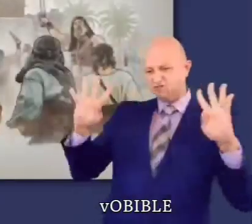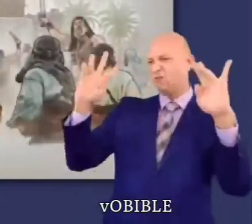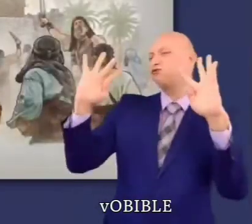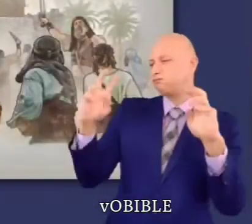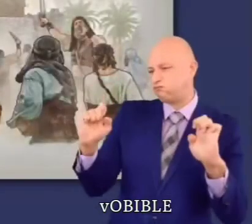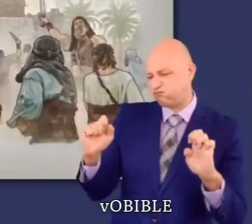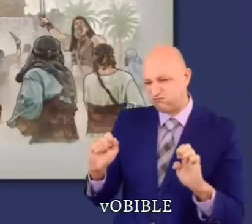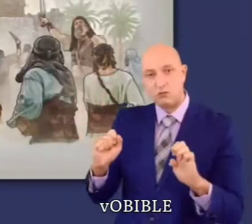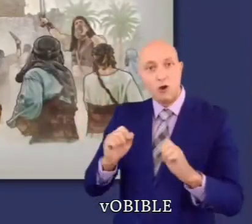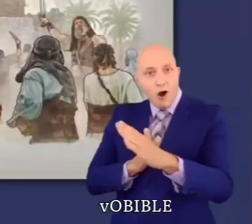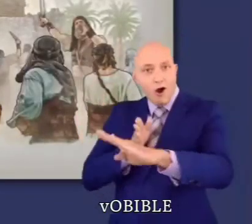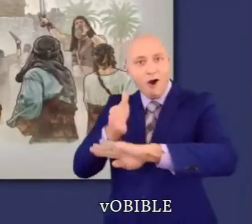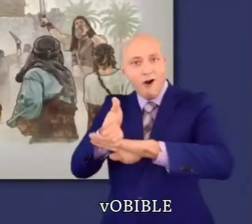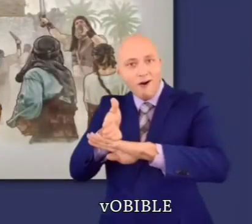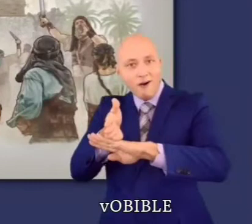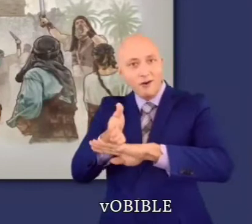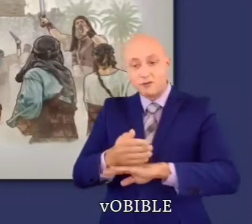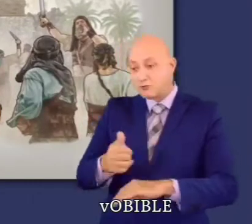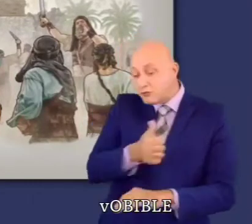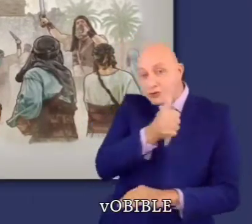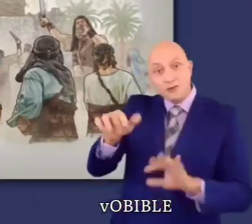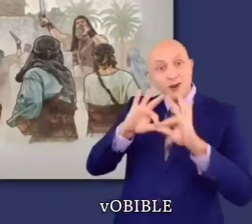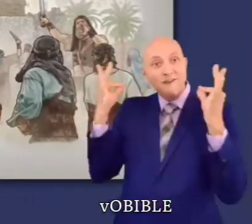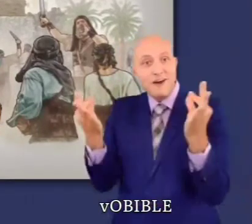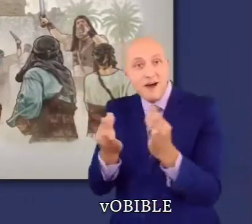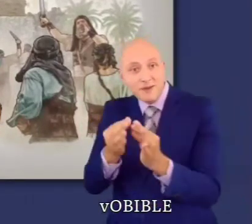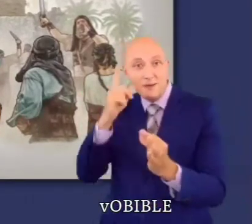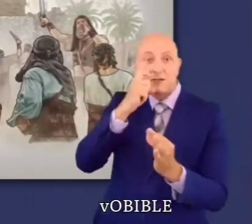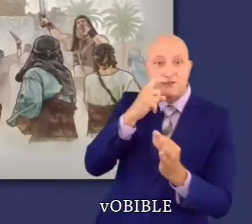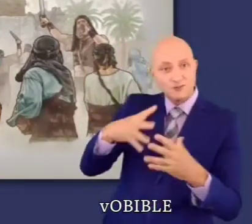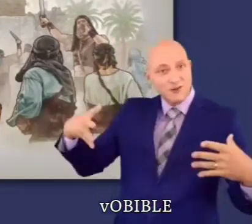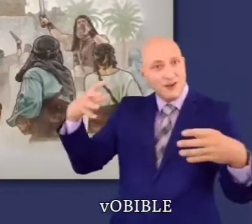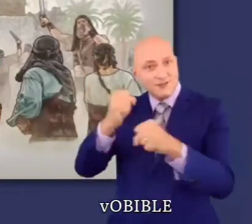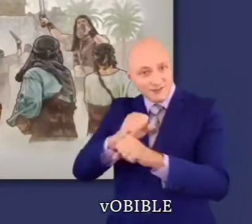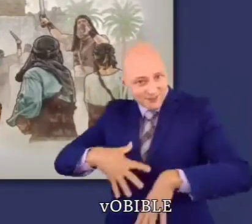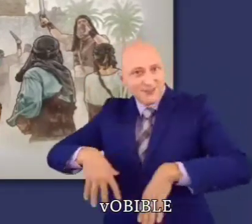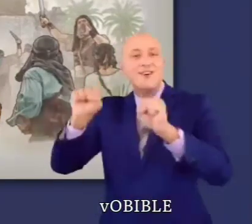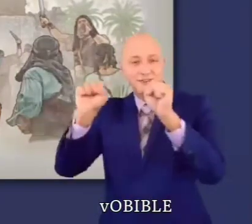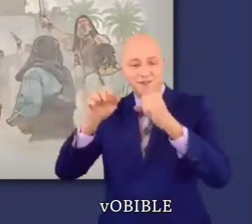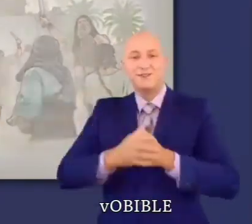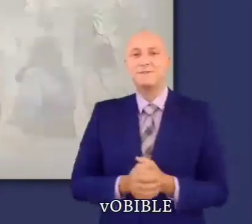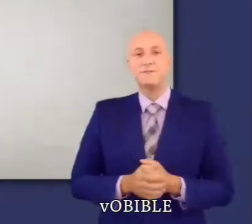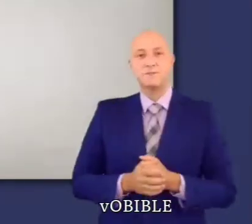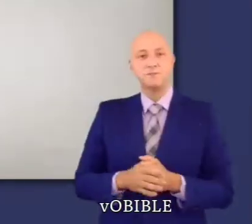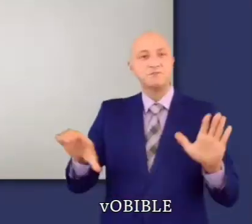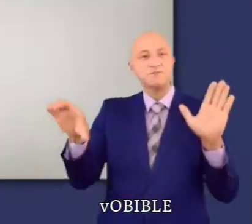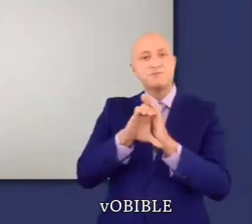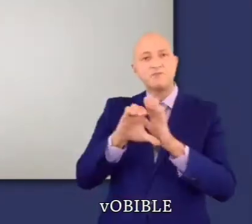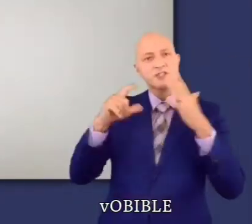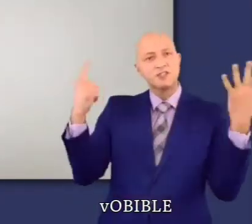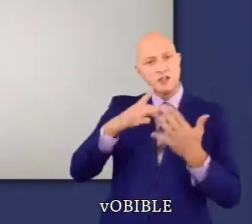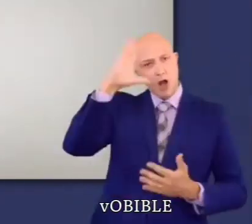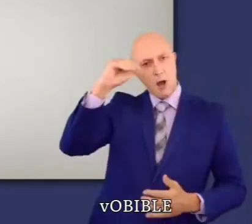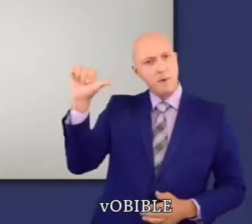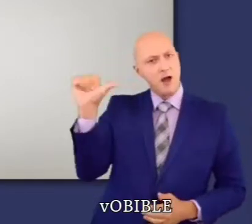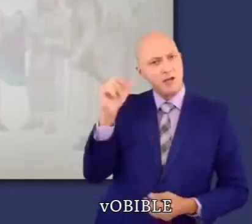Josué comment conquérir Jéricho. Les chapitres 6 à 12 racontent la conquête de la terre promise.